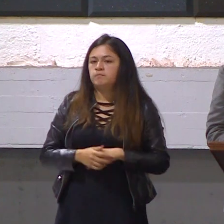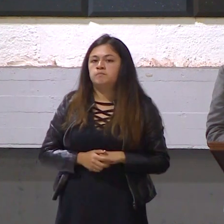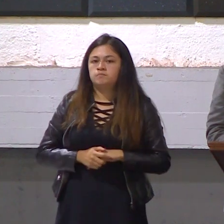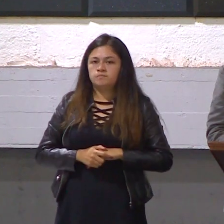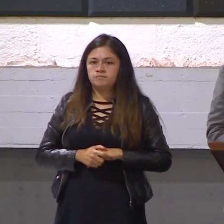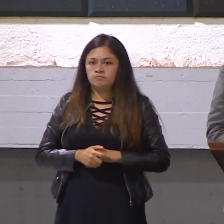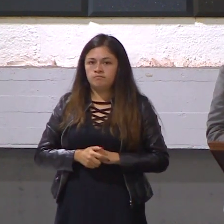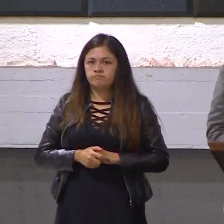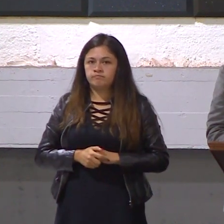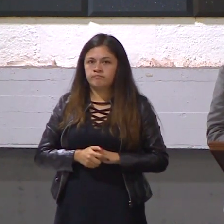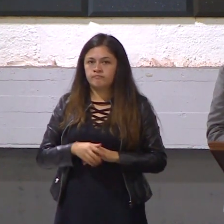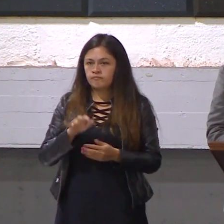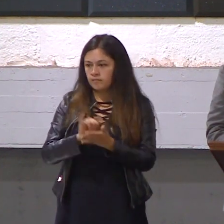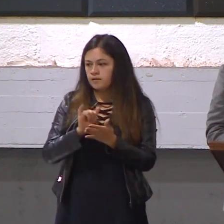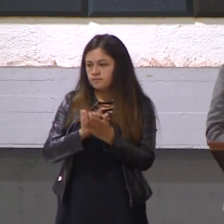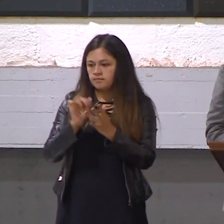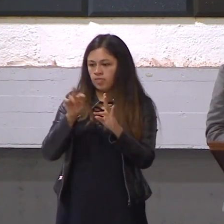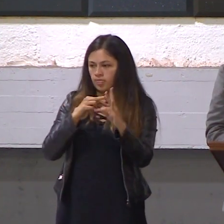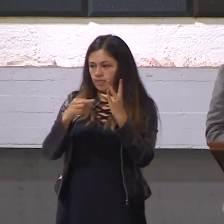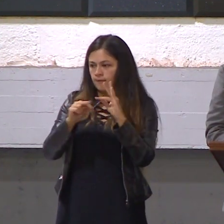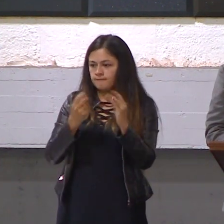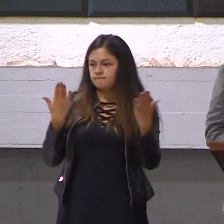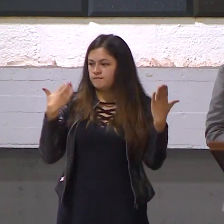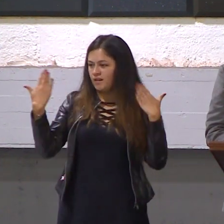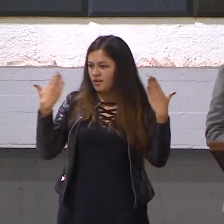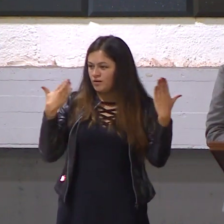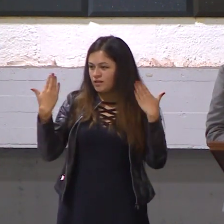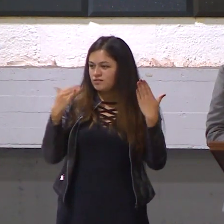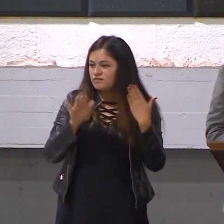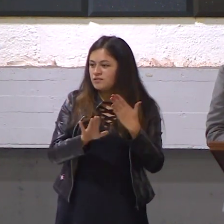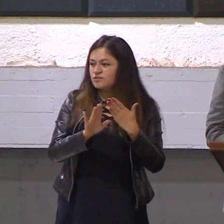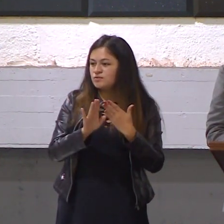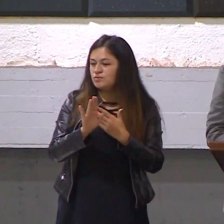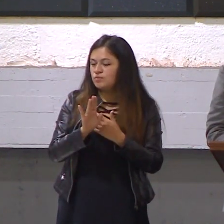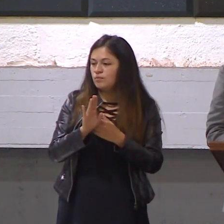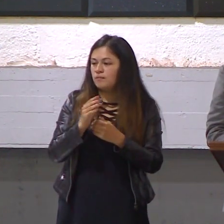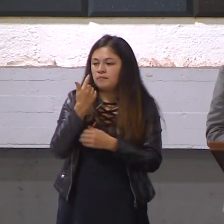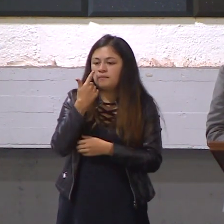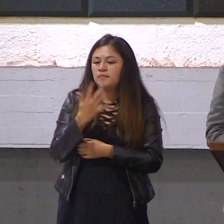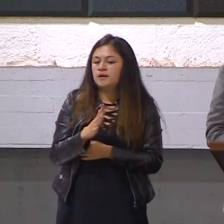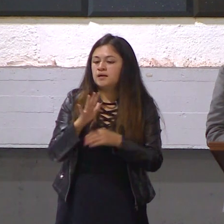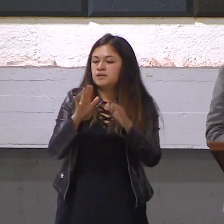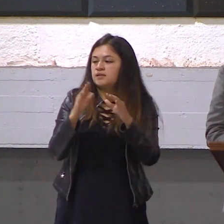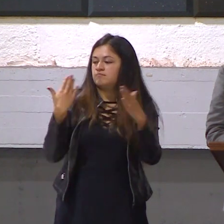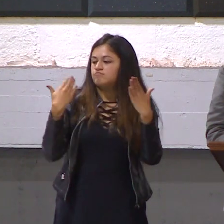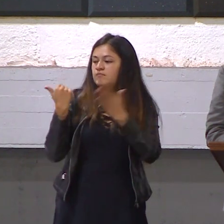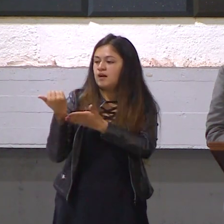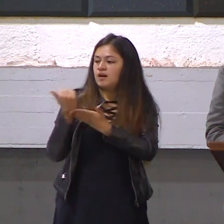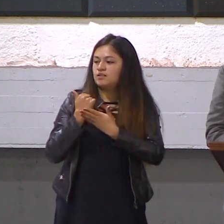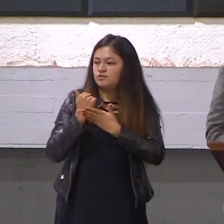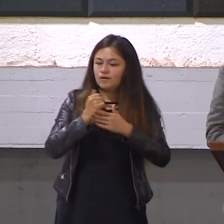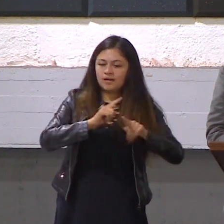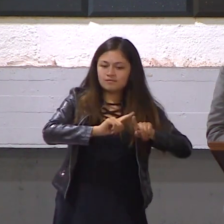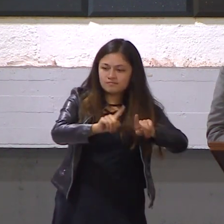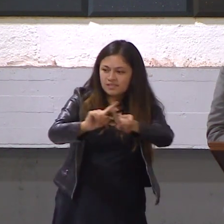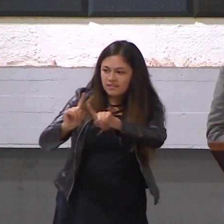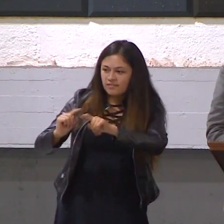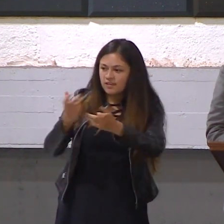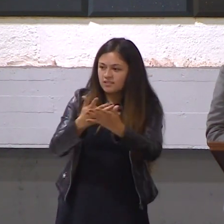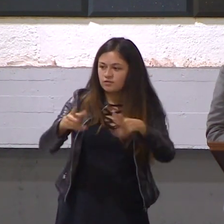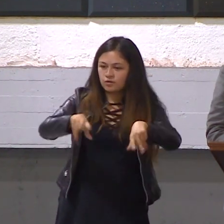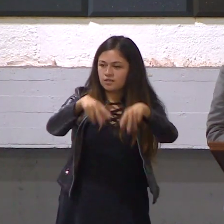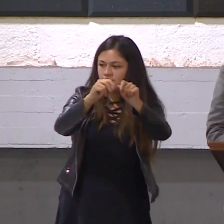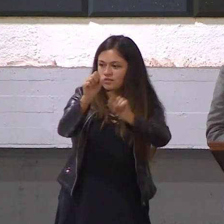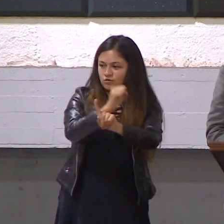desde esta perspectiva la educación física se ha constituido como un área que integra diferentes prácticas sociales